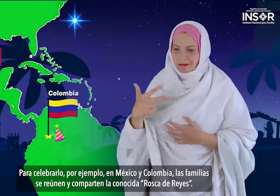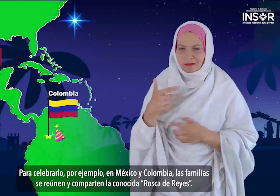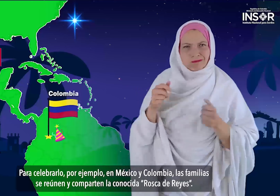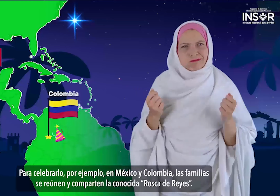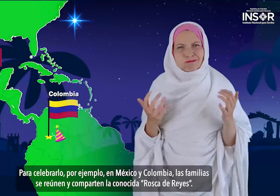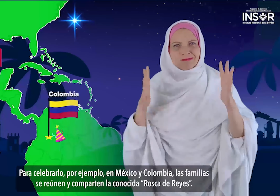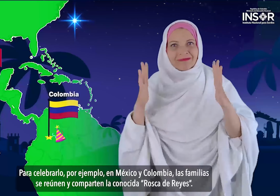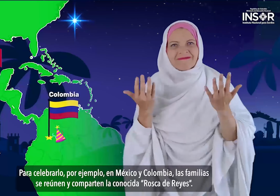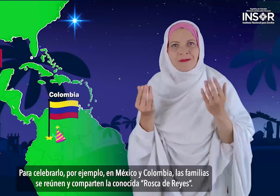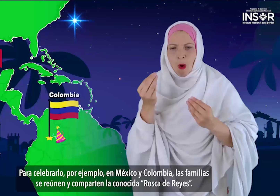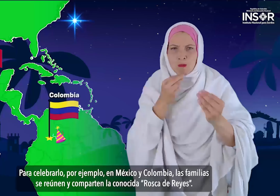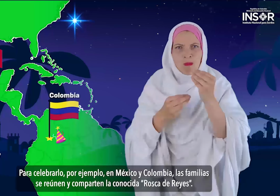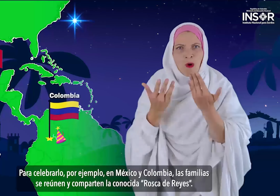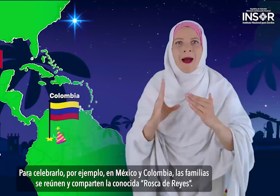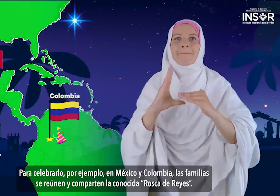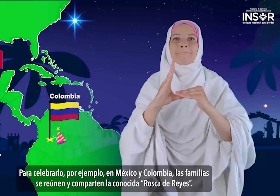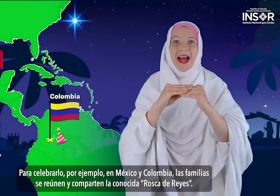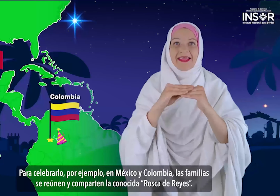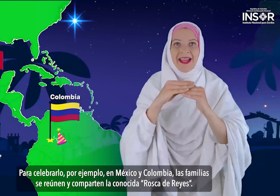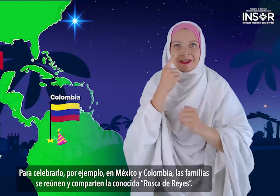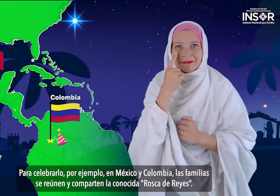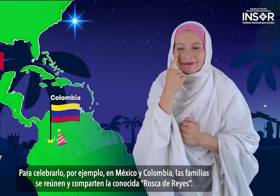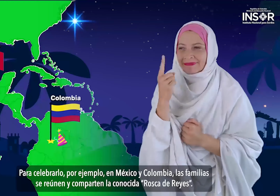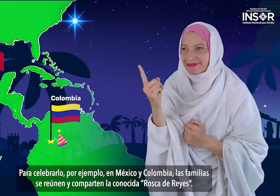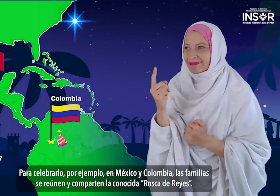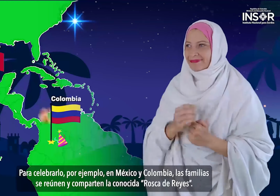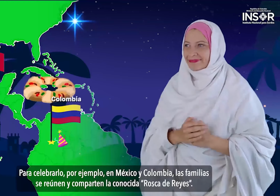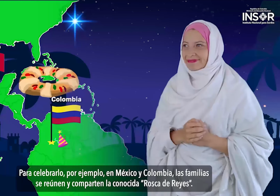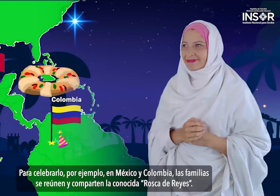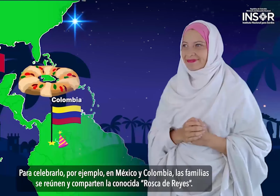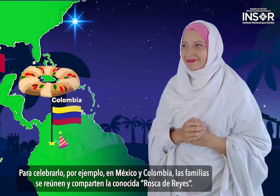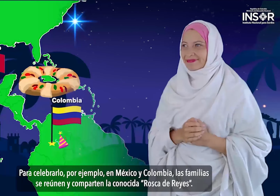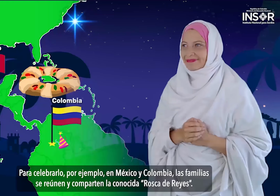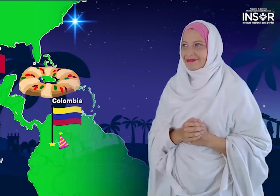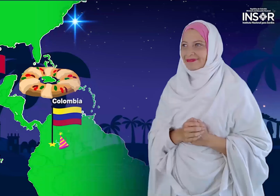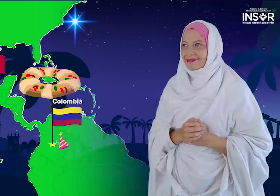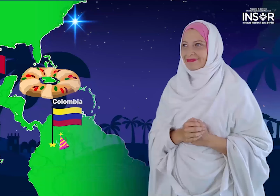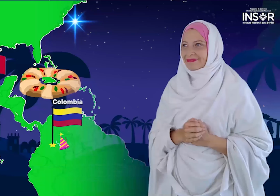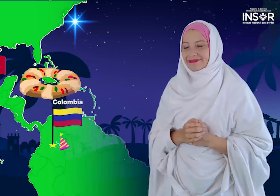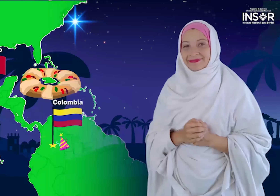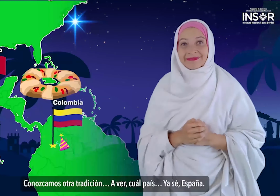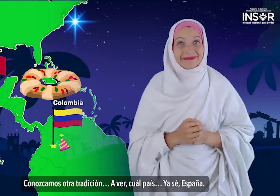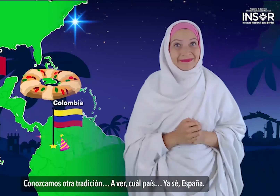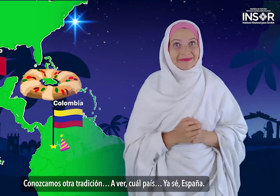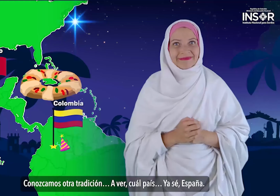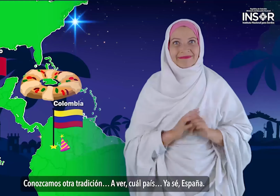familias se reúnen y comparten la conocida rosca de reyes. Conozcamos otra